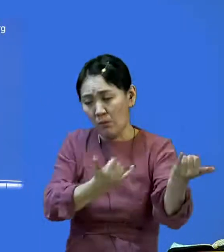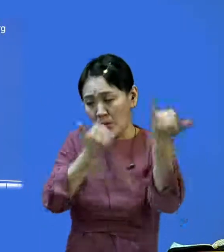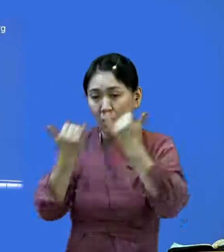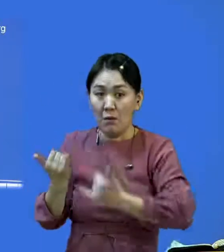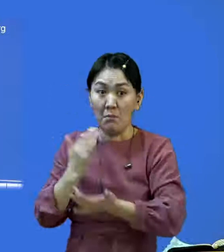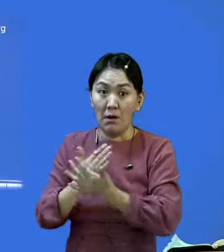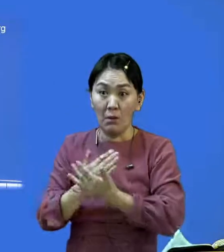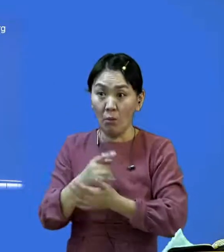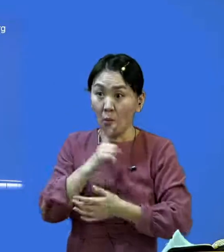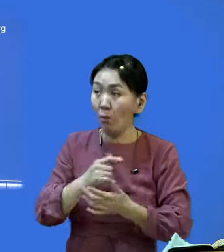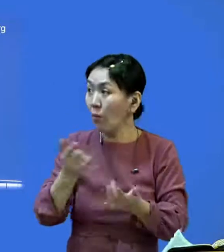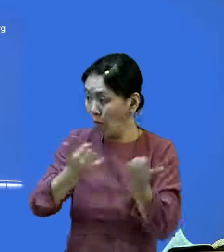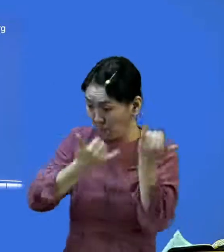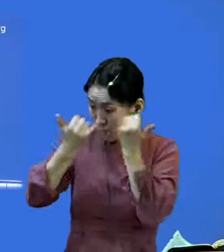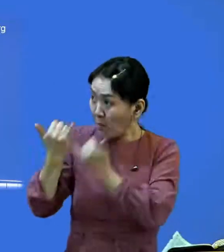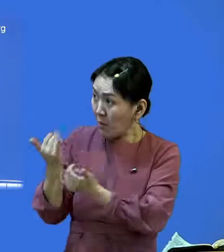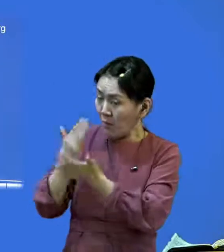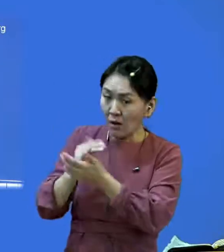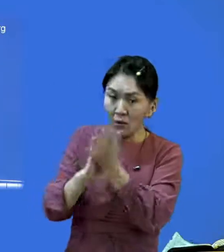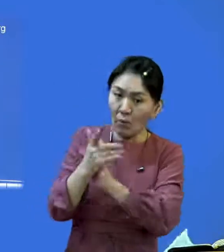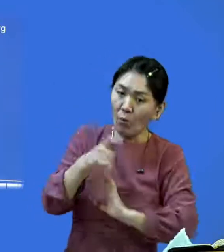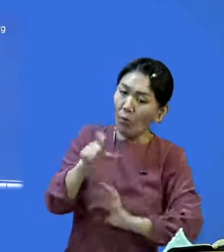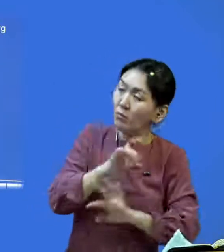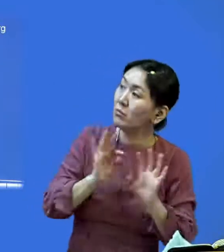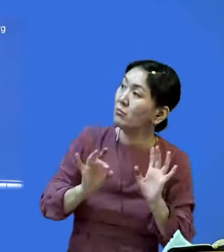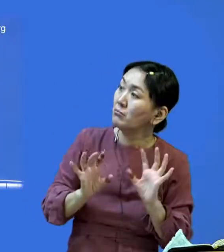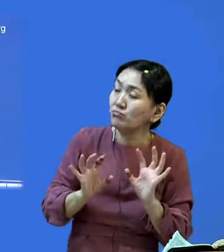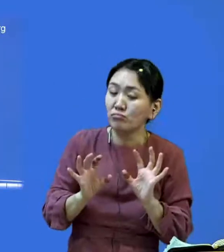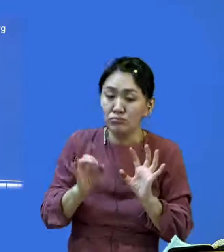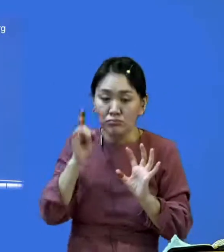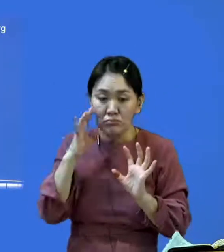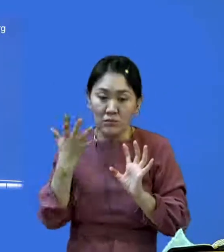хүмүүс үүнийг мэдлгүйгээр